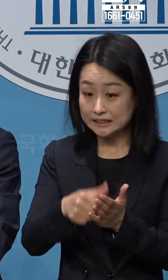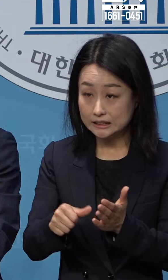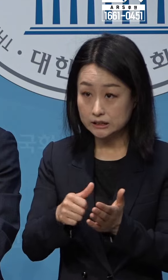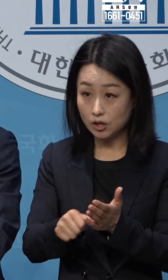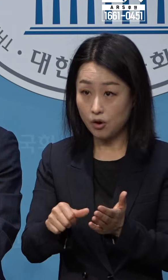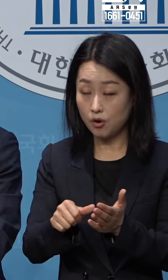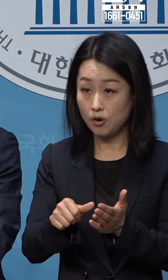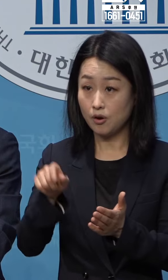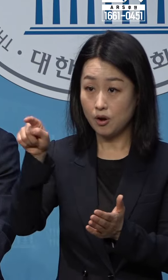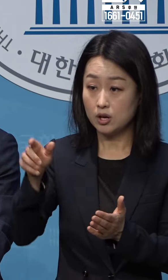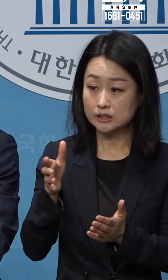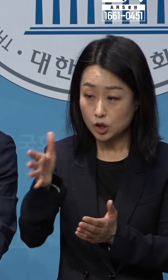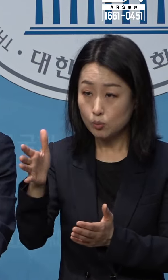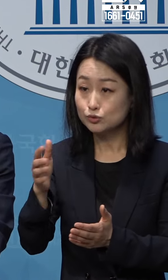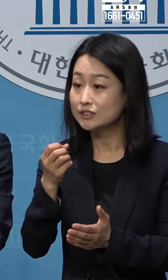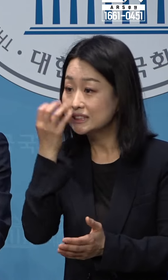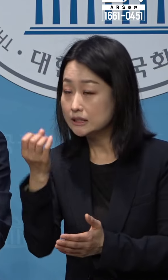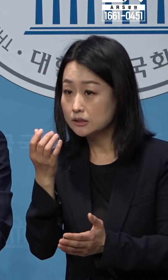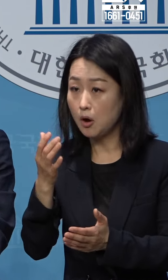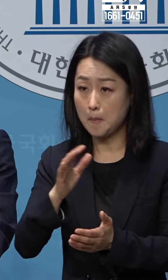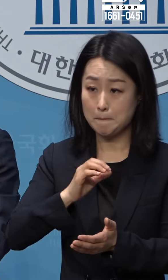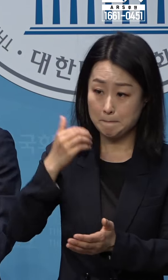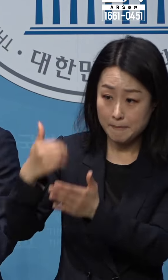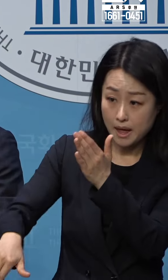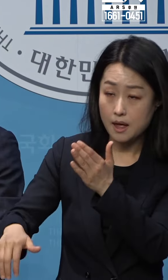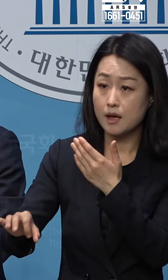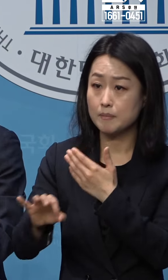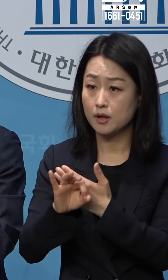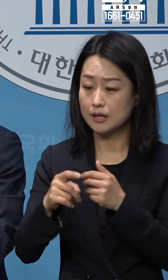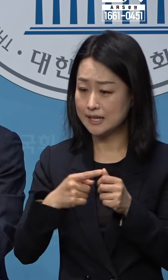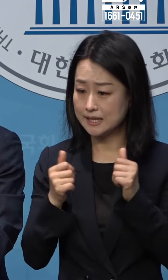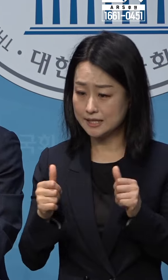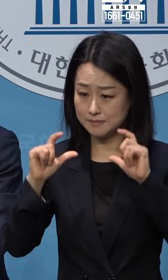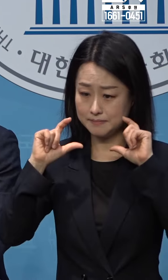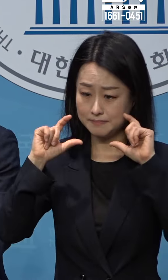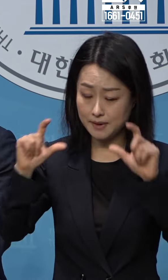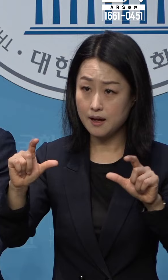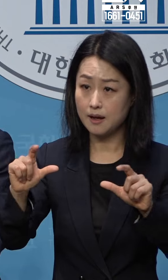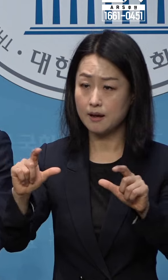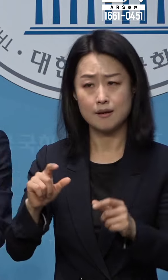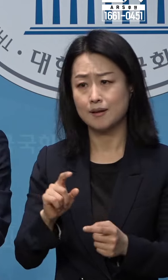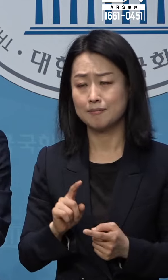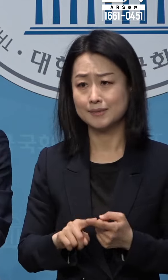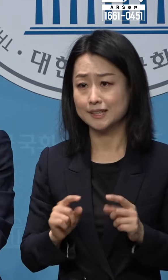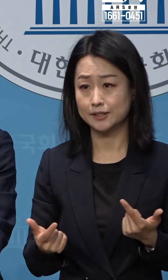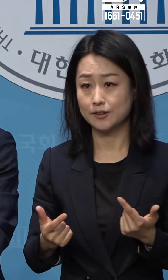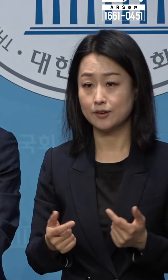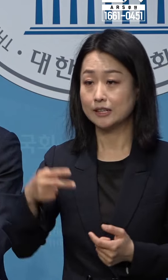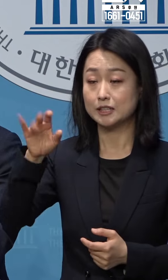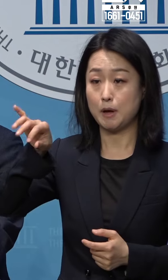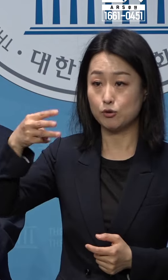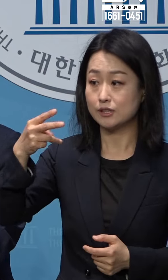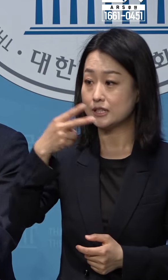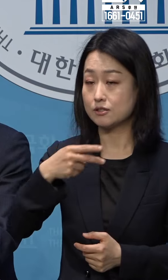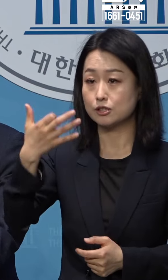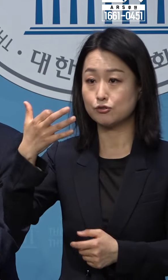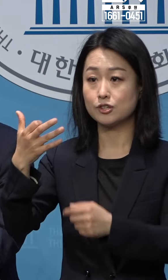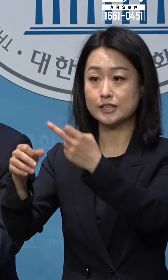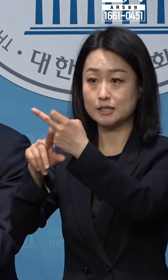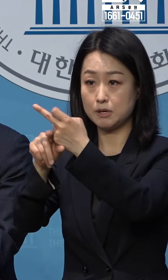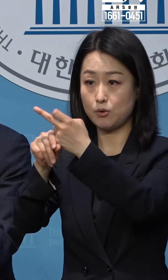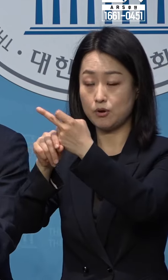배제된다면 일심 유적 판결은 그 근거를 상실하게 됩니다 쌍방은 2019년 12월